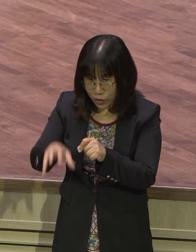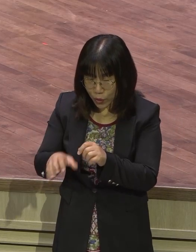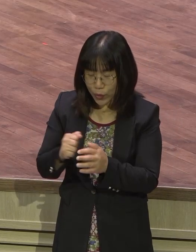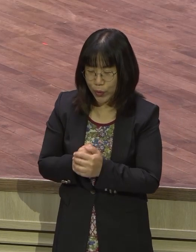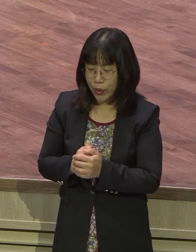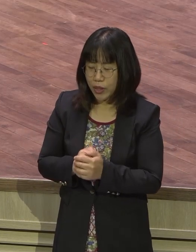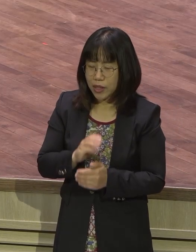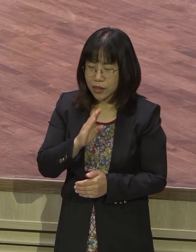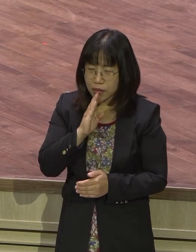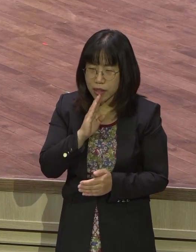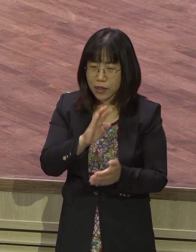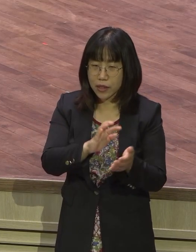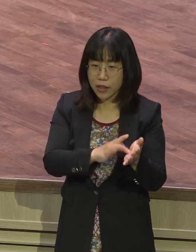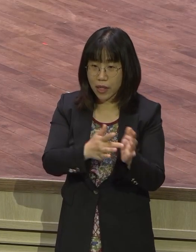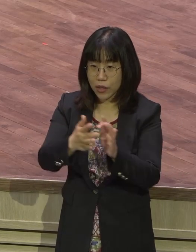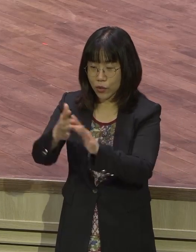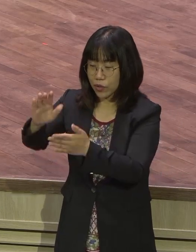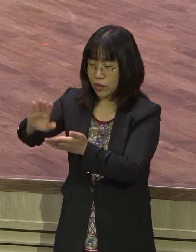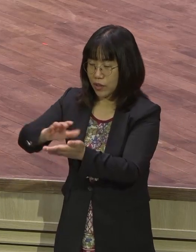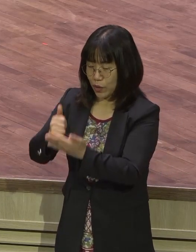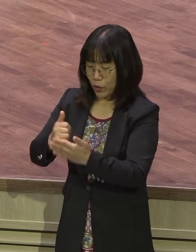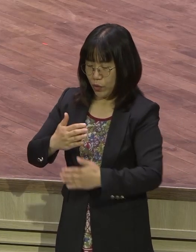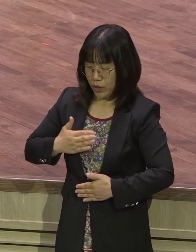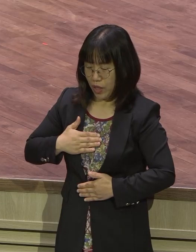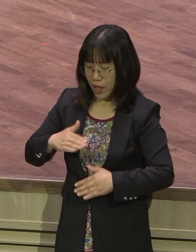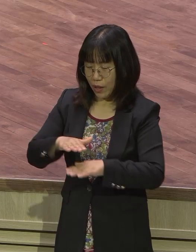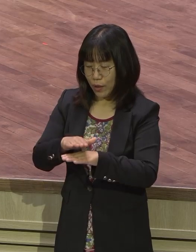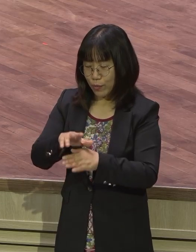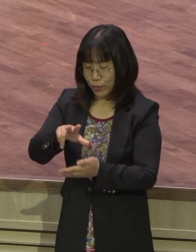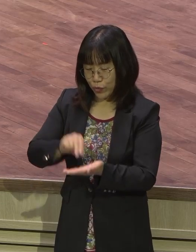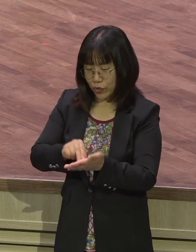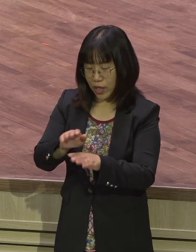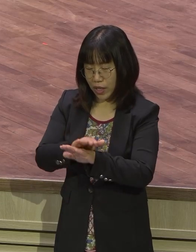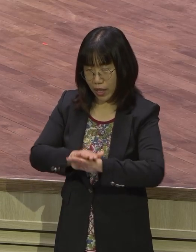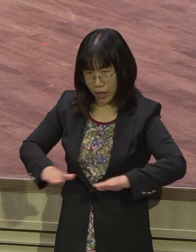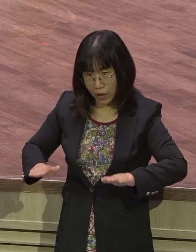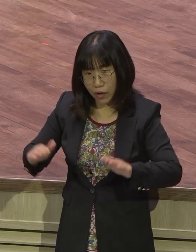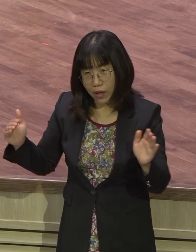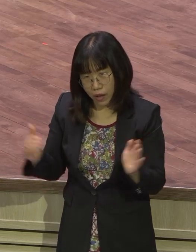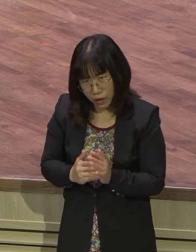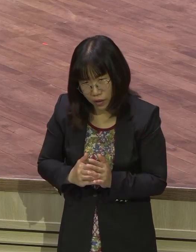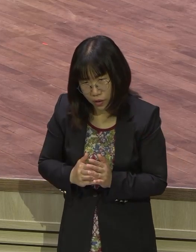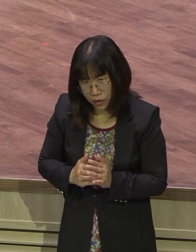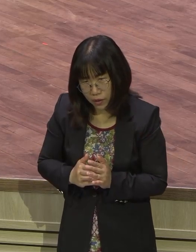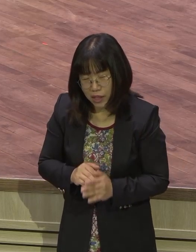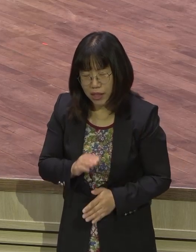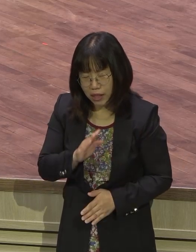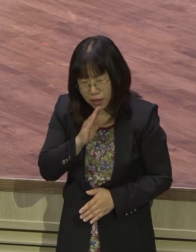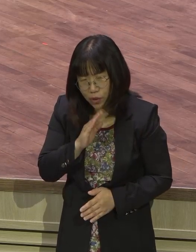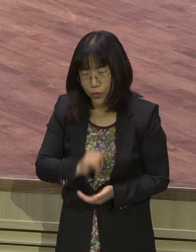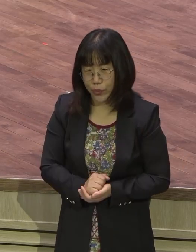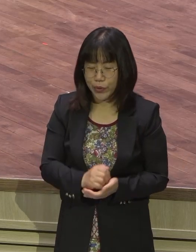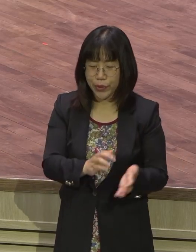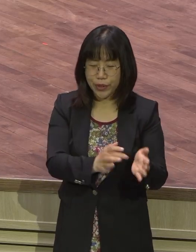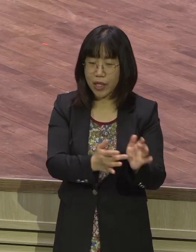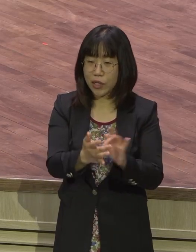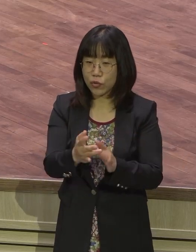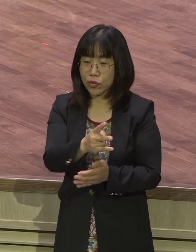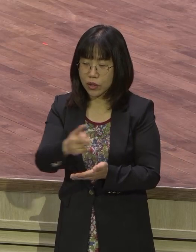예수 그리스도가 여러 문제를 다 해결했습니다 그래서 예수가 그리스도 모든 문제 해결자 이 말은요